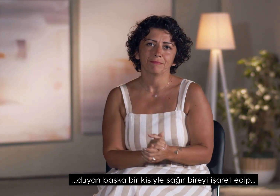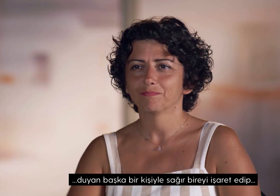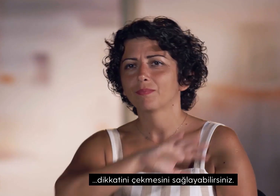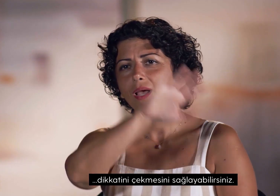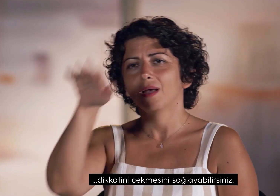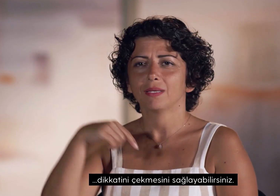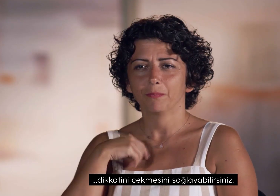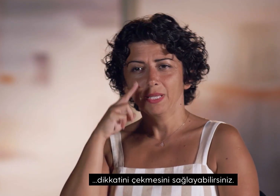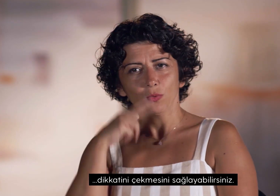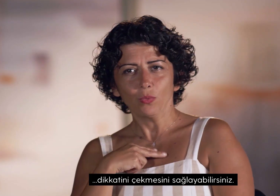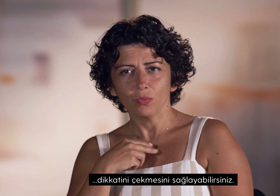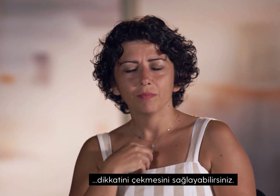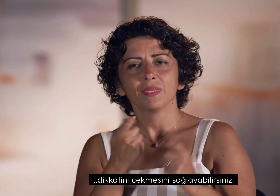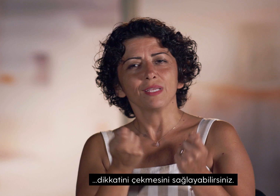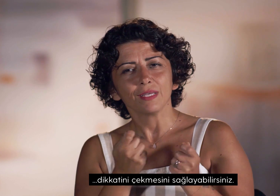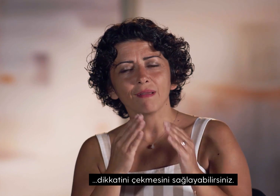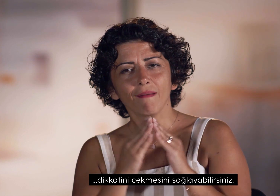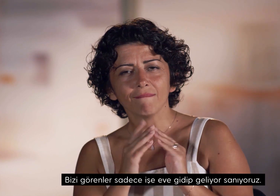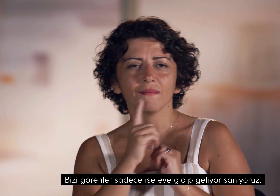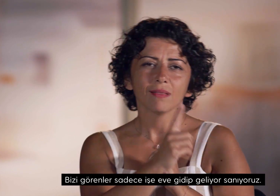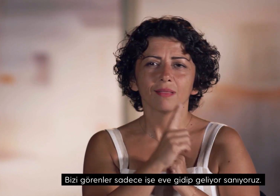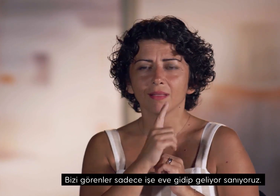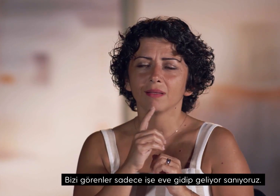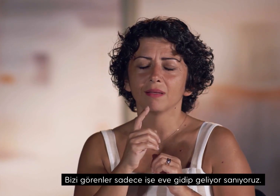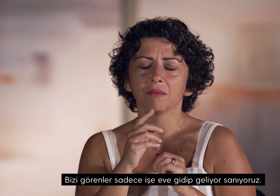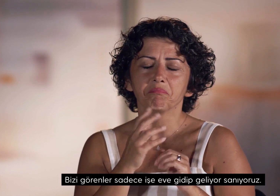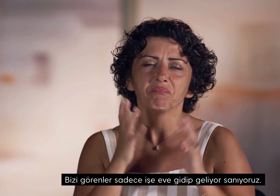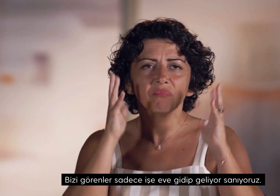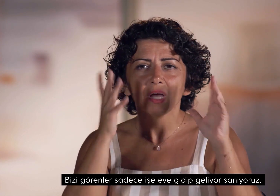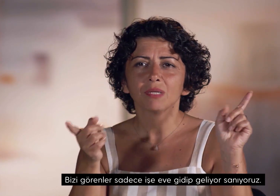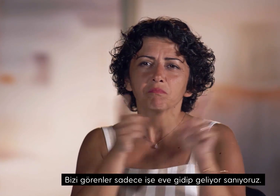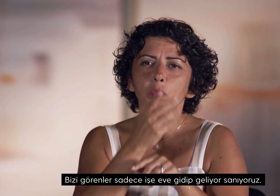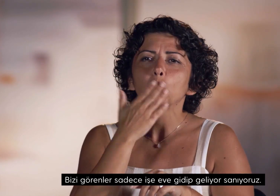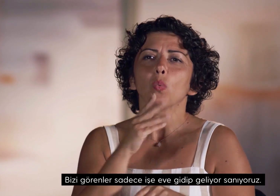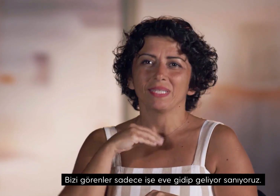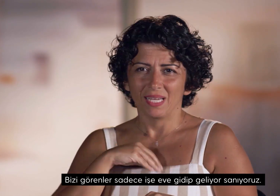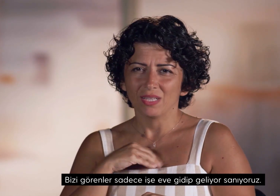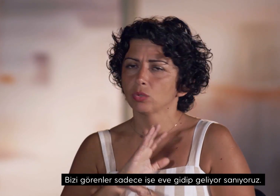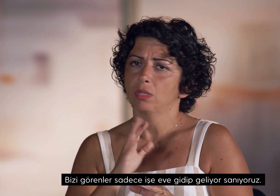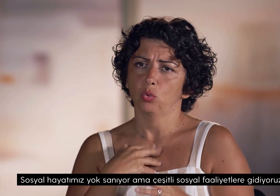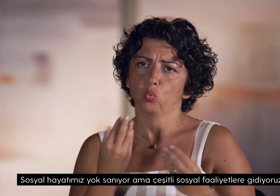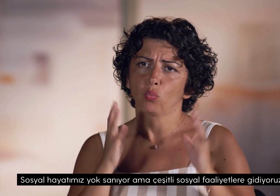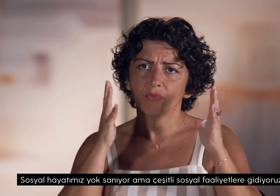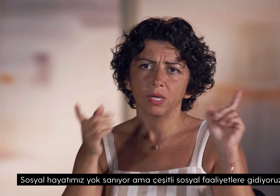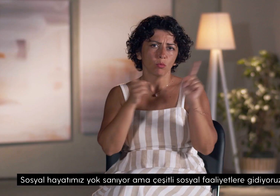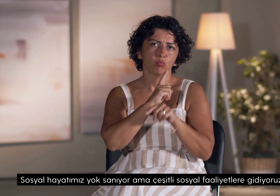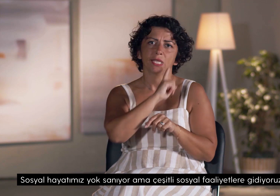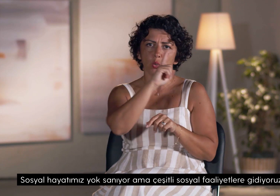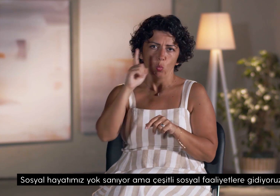edip dikkatini çekmesini sağlayabilirsiniz. Bizi görenler sadece işe, eve gidip geliyoruz sanıyor. Sosyal hayatımız yok sanıyor ama